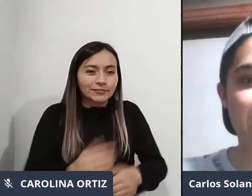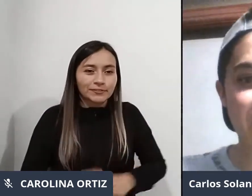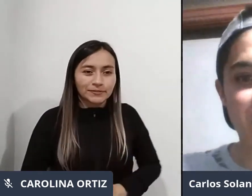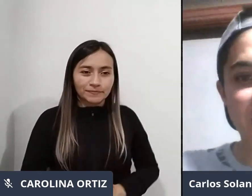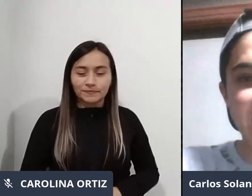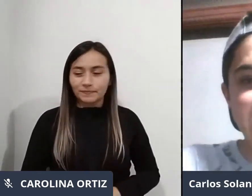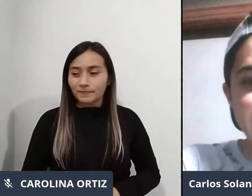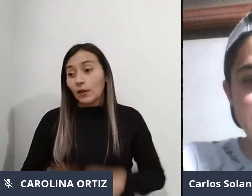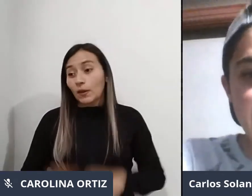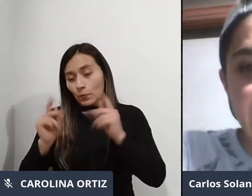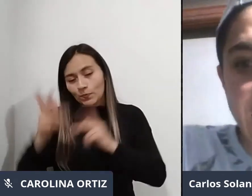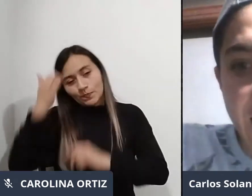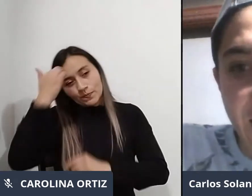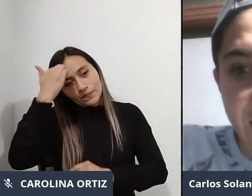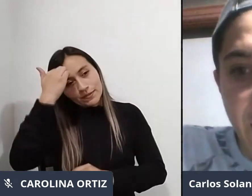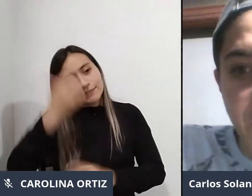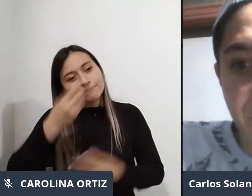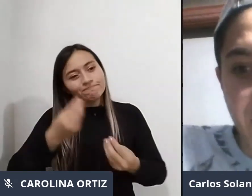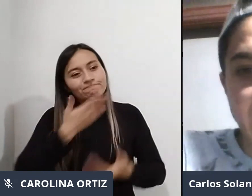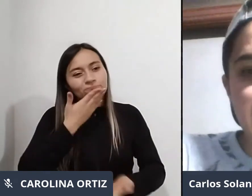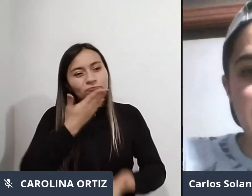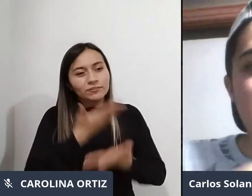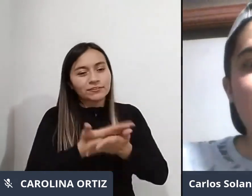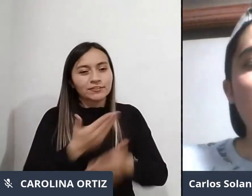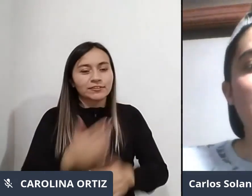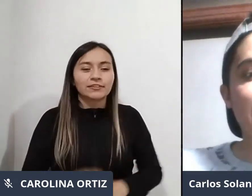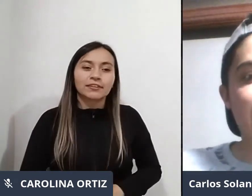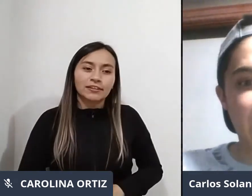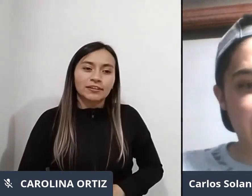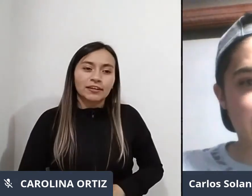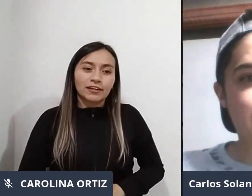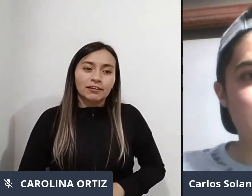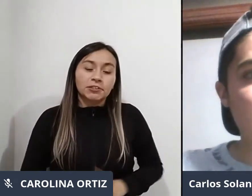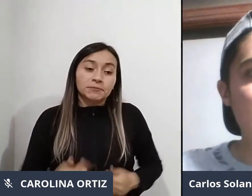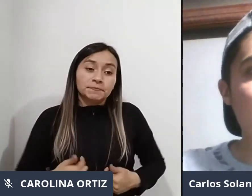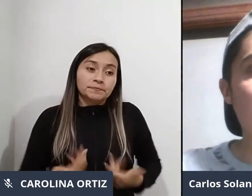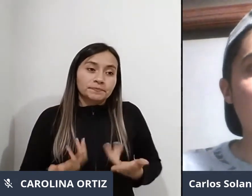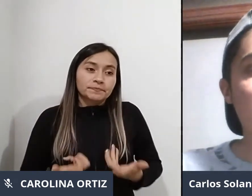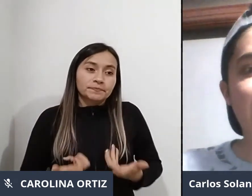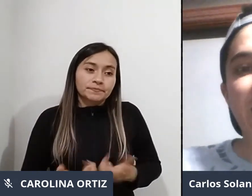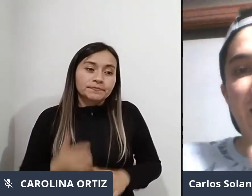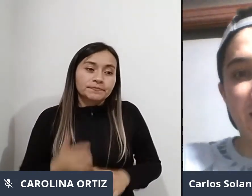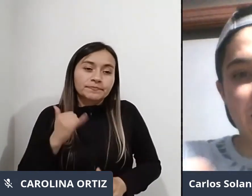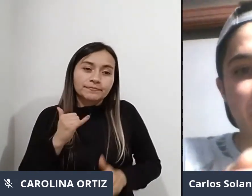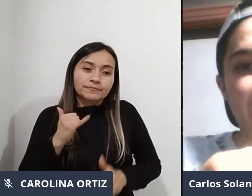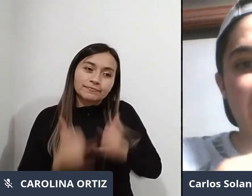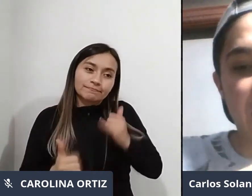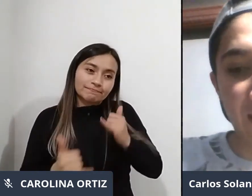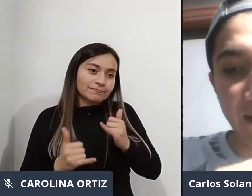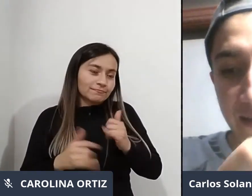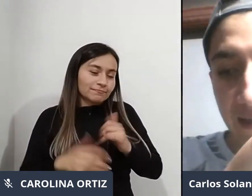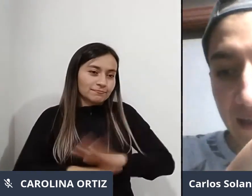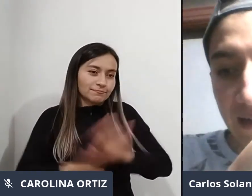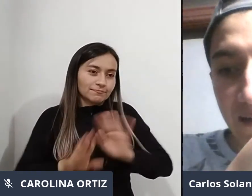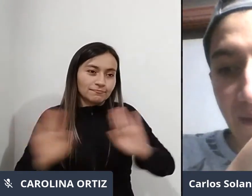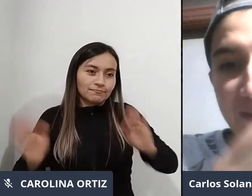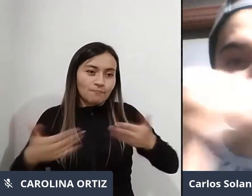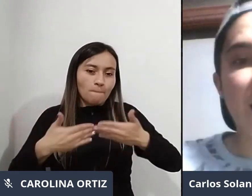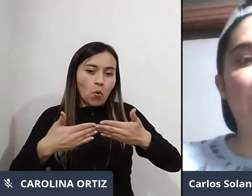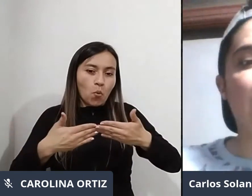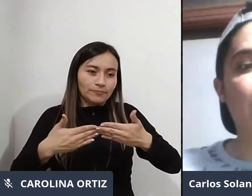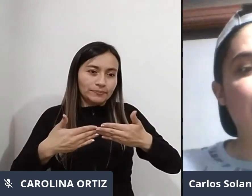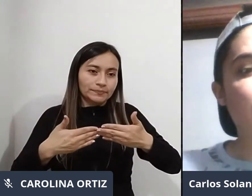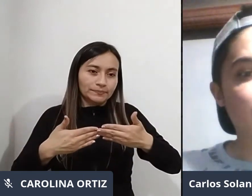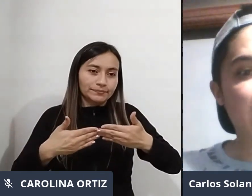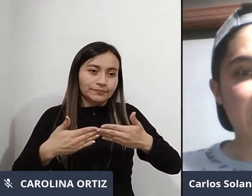Vale, profe, muchas gracias. Quiero entonces, por último, cerrar. Vamos